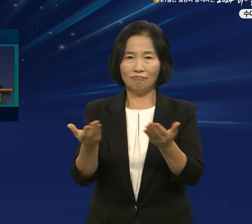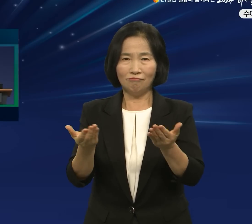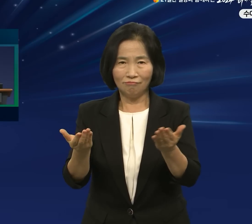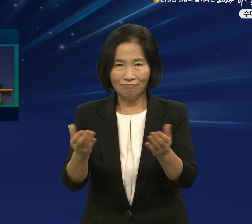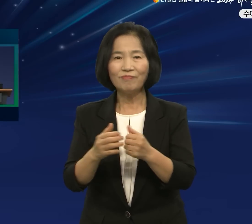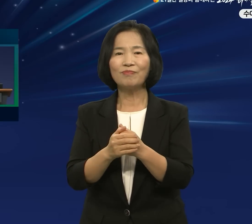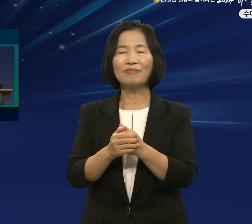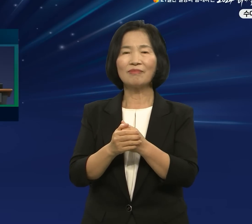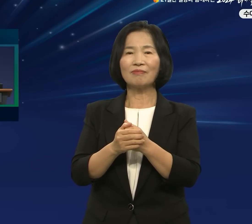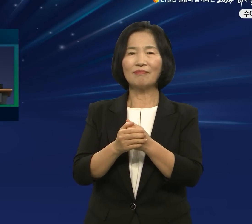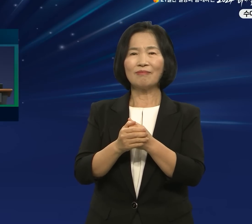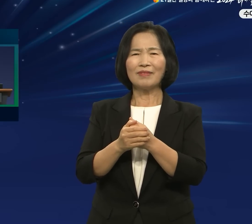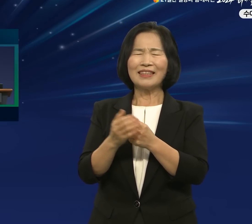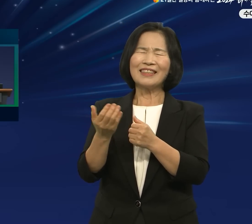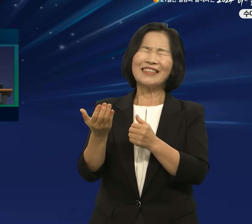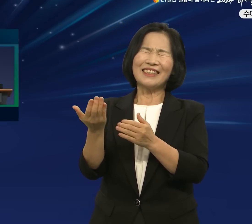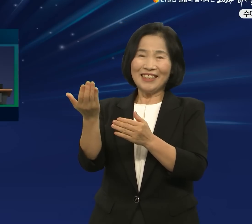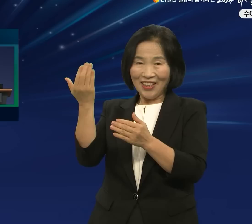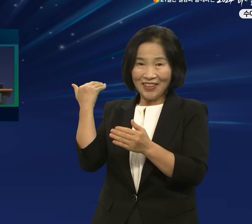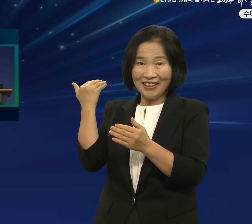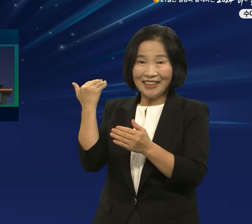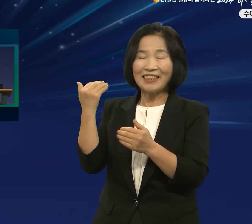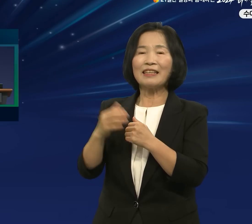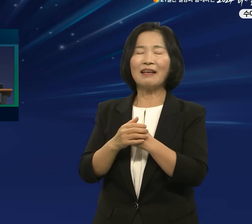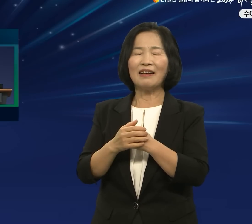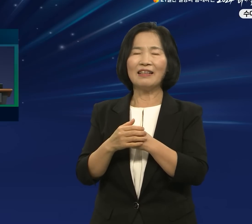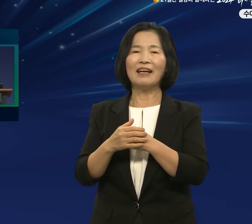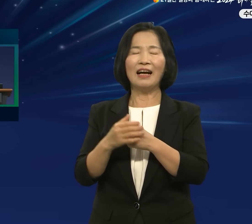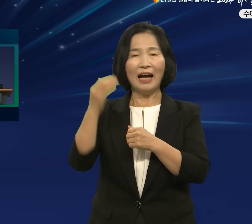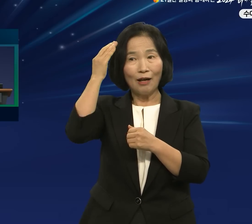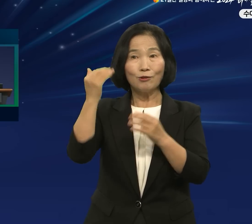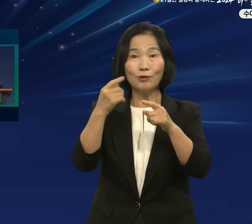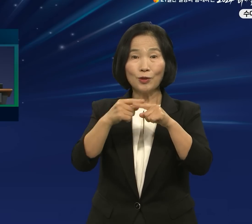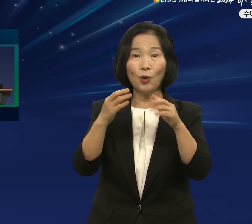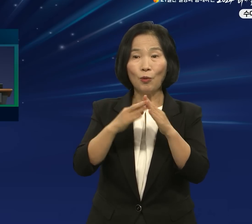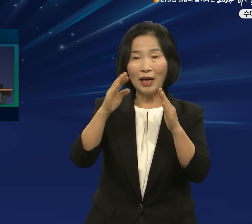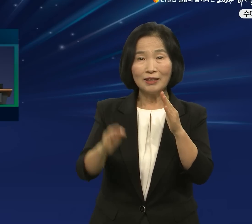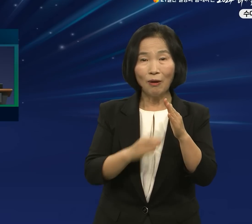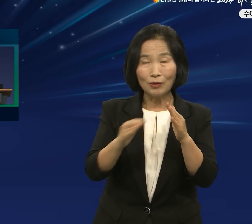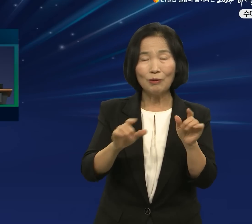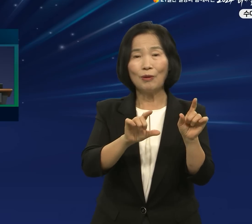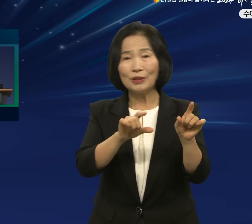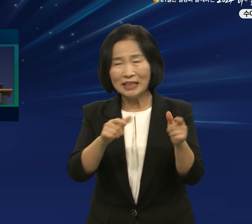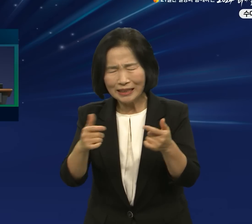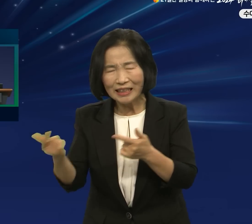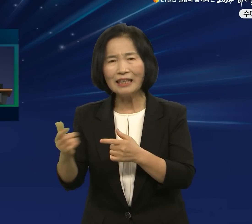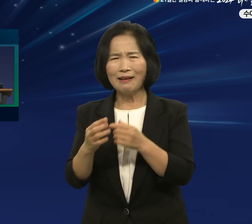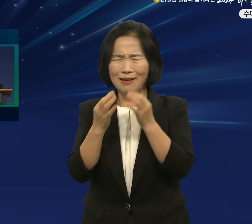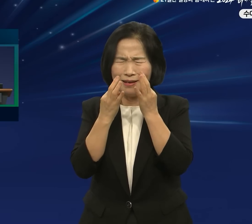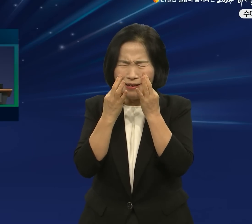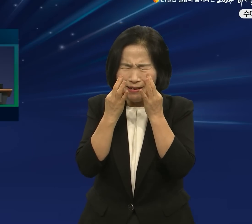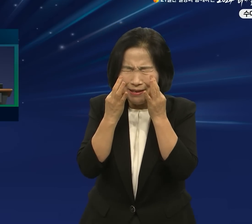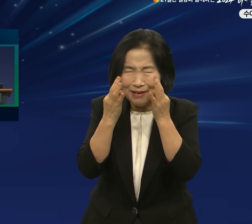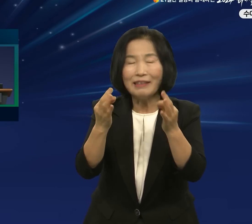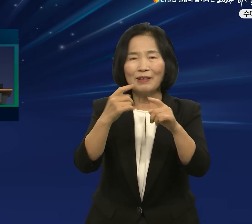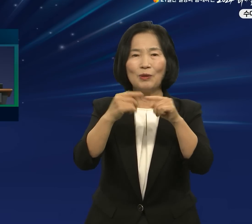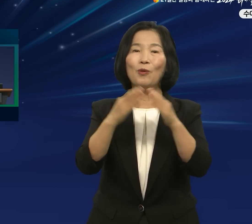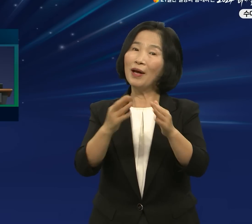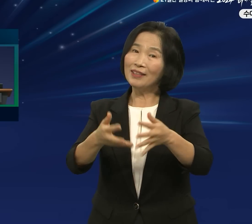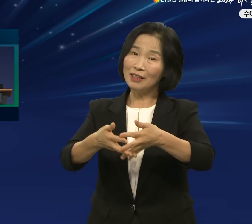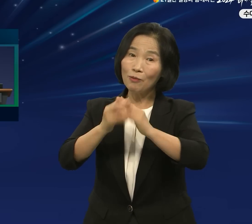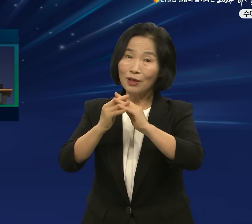1세대 한국교회 성도들이 손으로 몸으로 전 삶으로 교회를